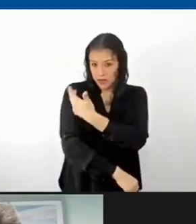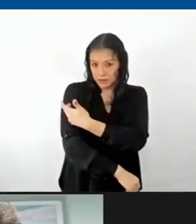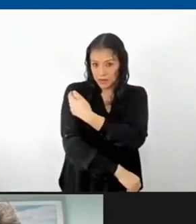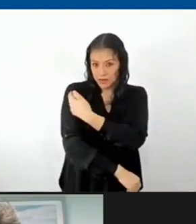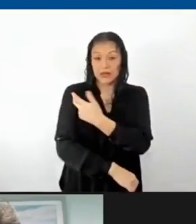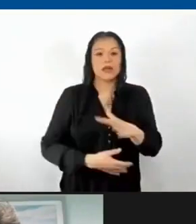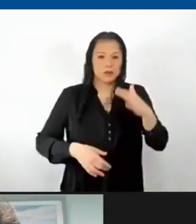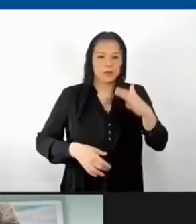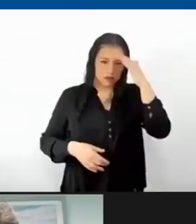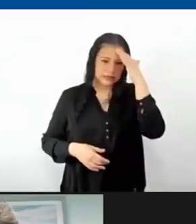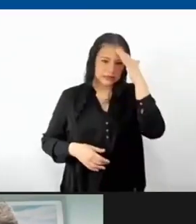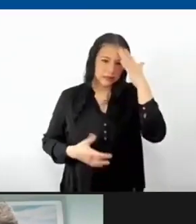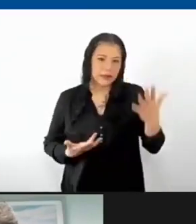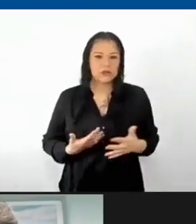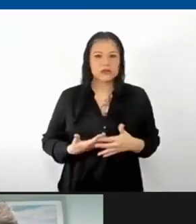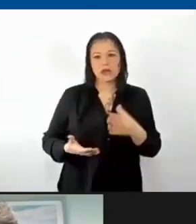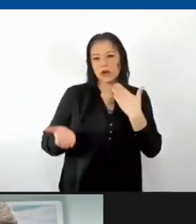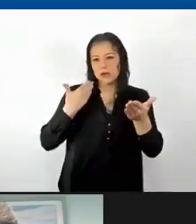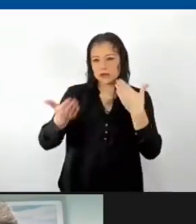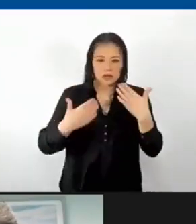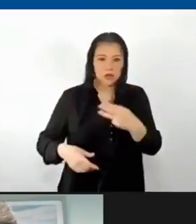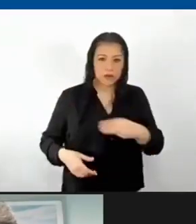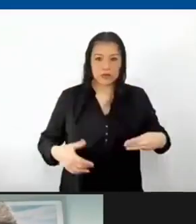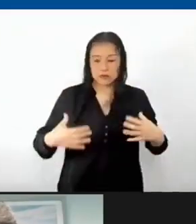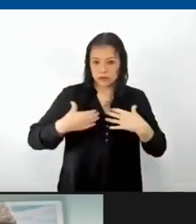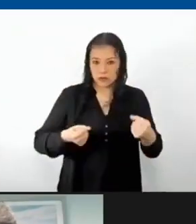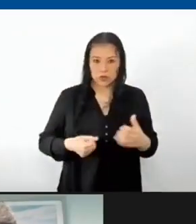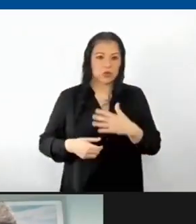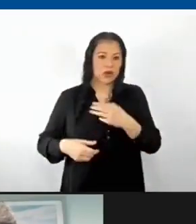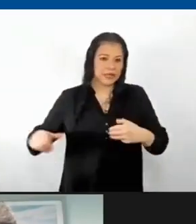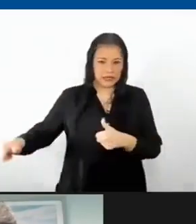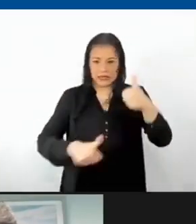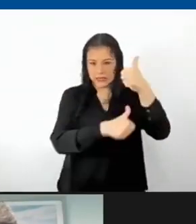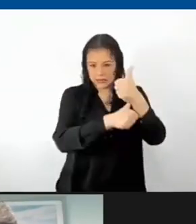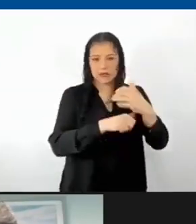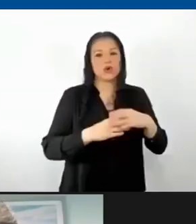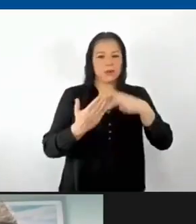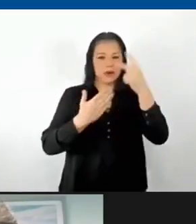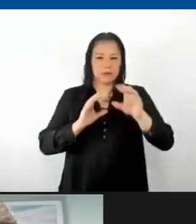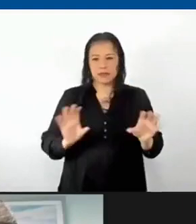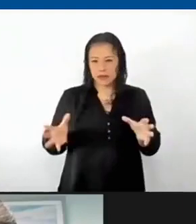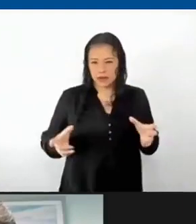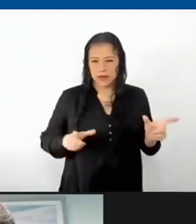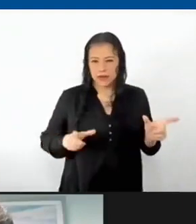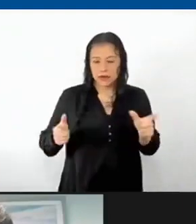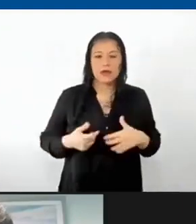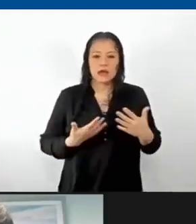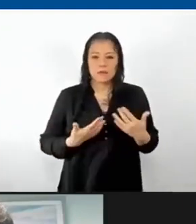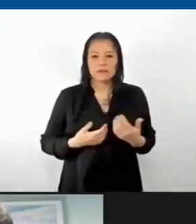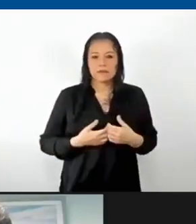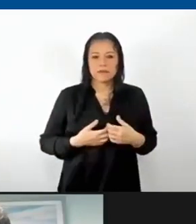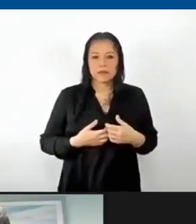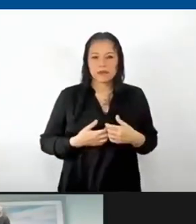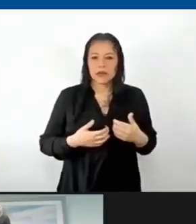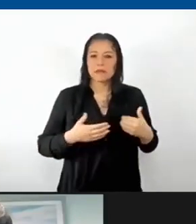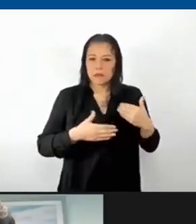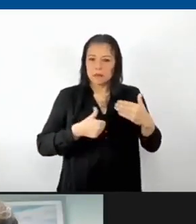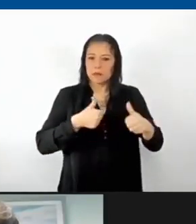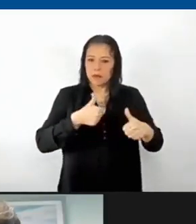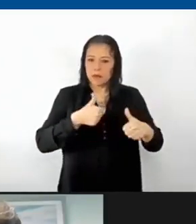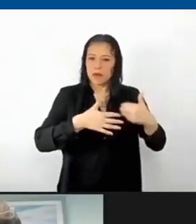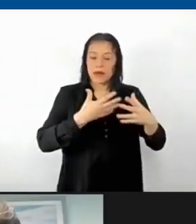en nuestras conversaciones con el ministro de Salud, con el viceministro de Salud, en los programas de radio que hacemos, está yendo más o menos bien. Obviamente quisiéramos